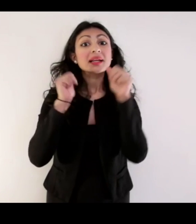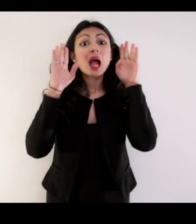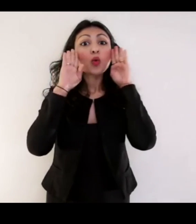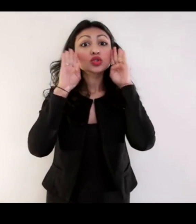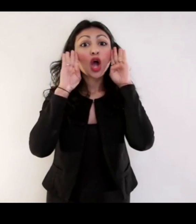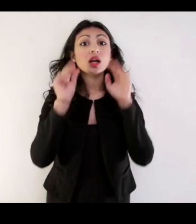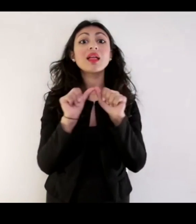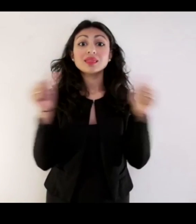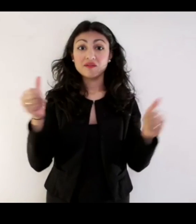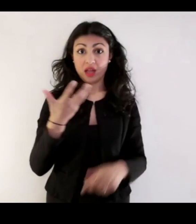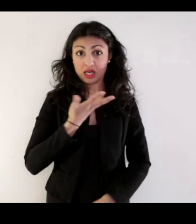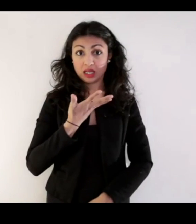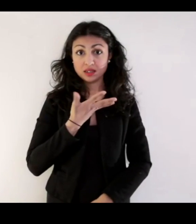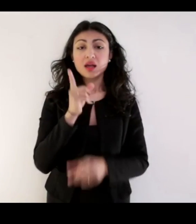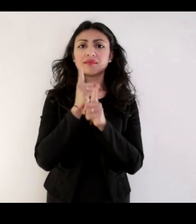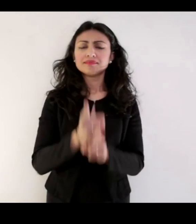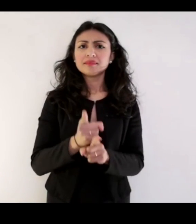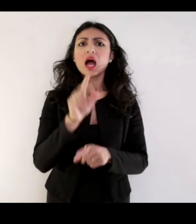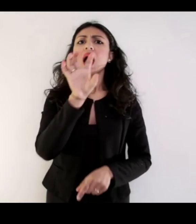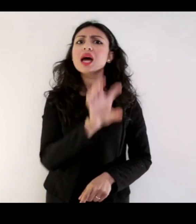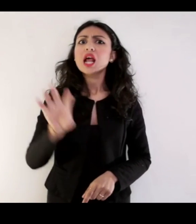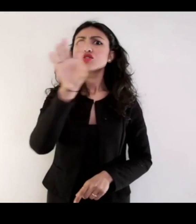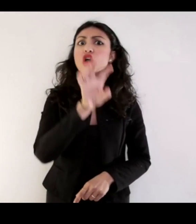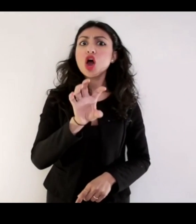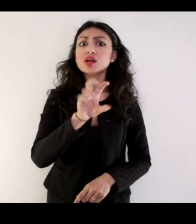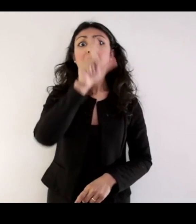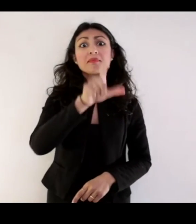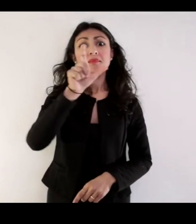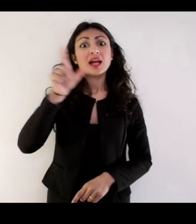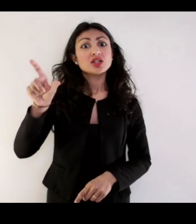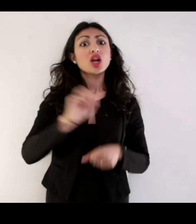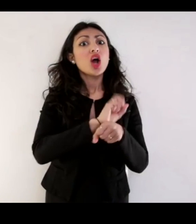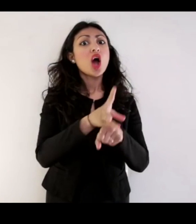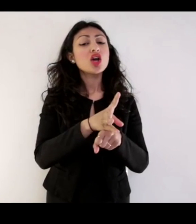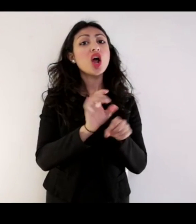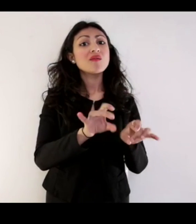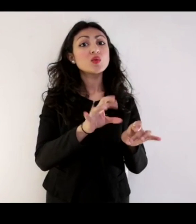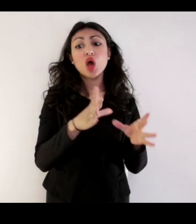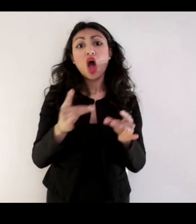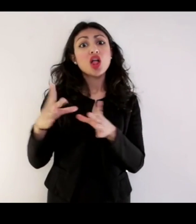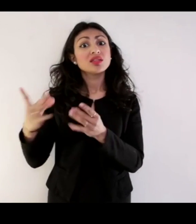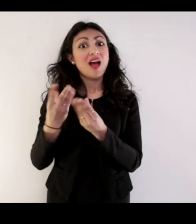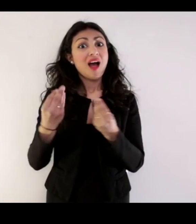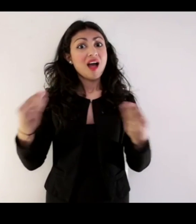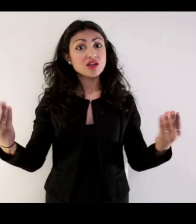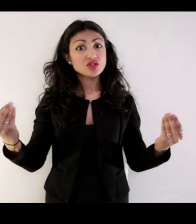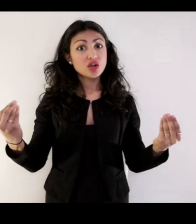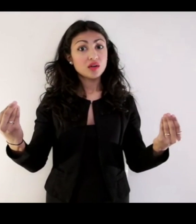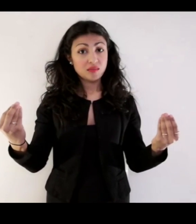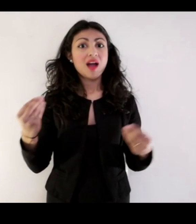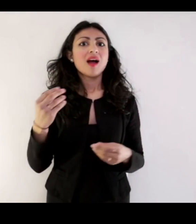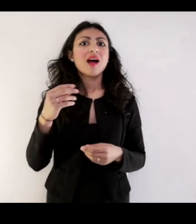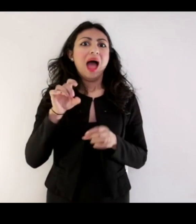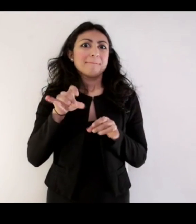Innanzitutto differenzierei le precauzioni da prendere nelle regioni in cui sono in atto dei focolai significativi, come